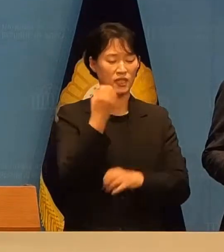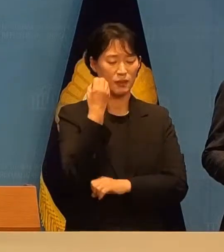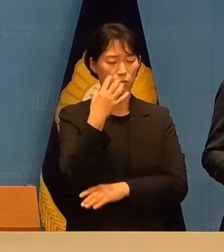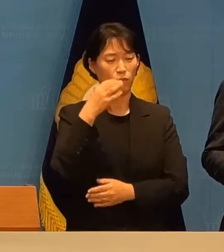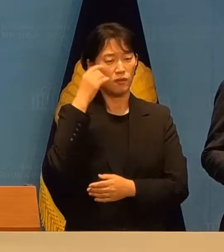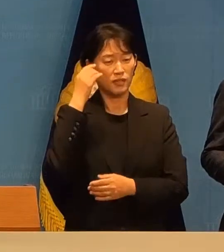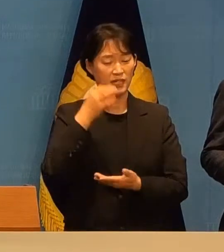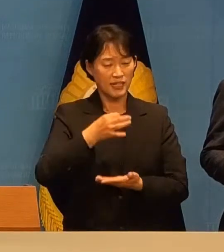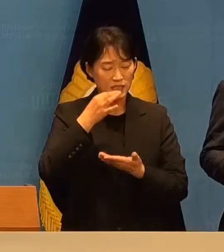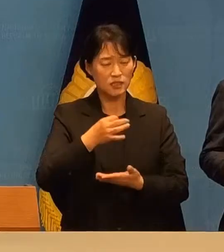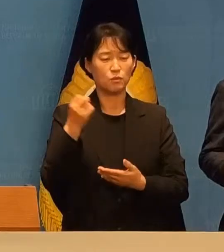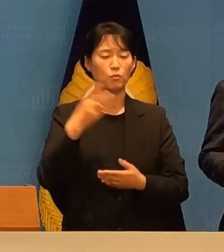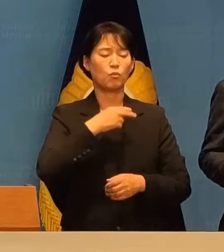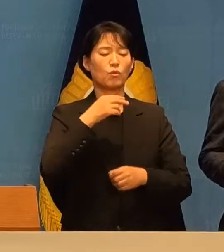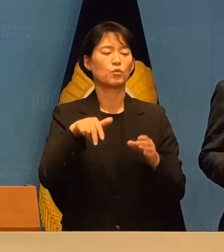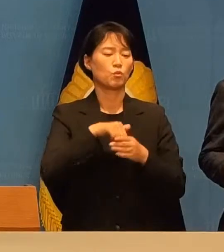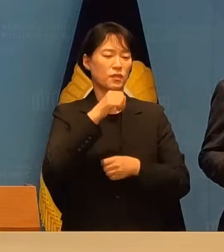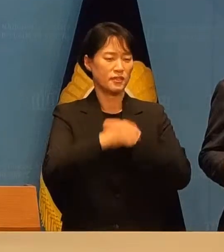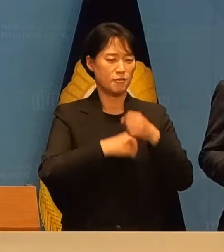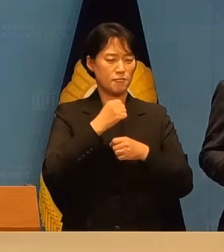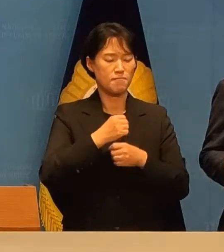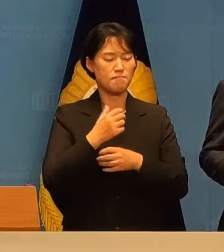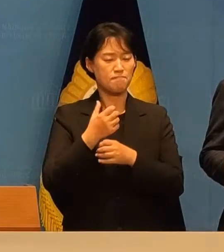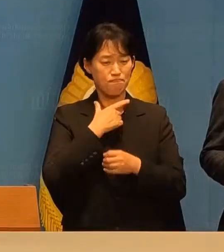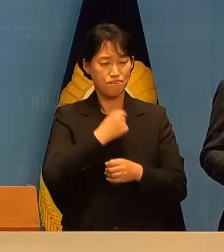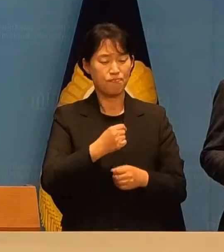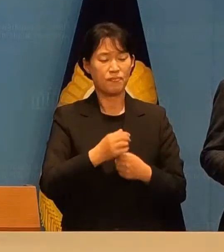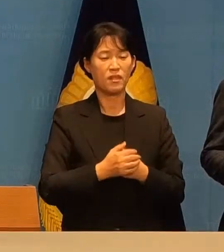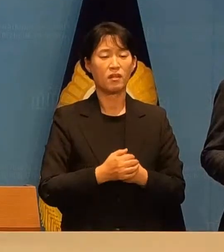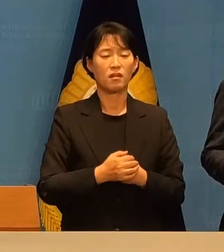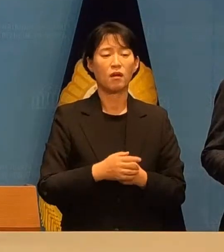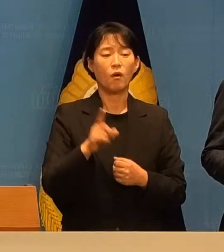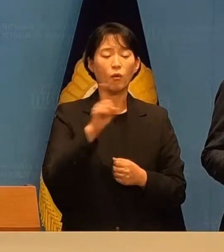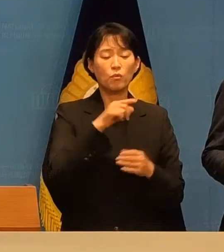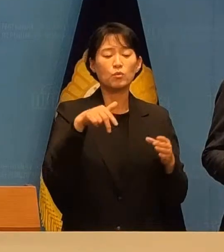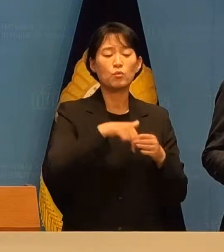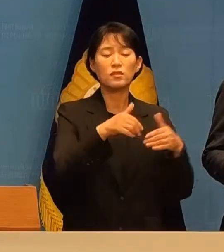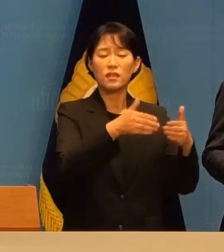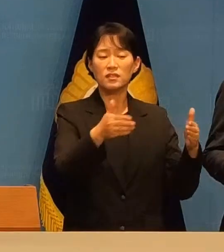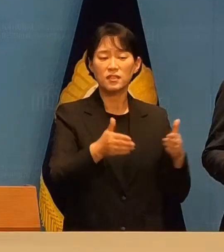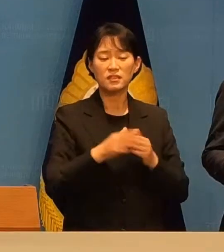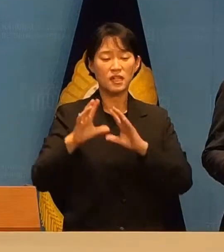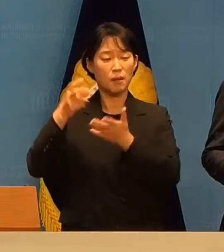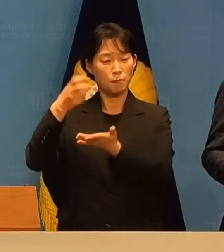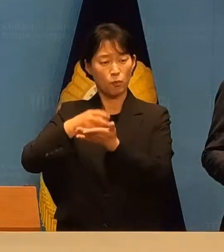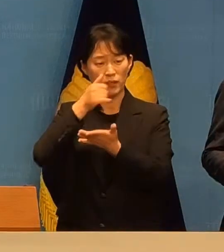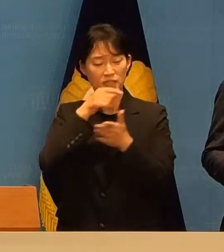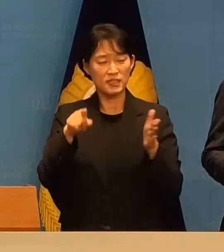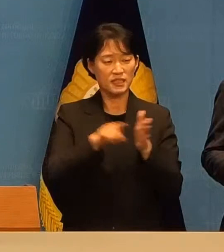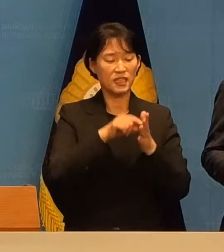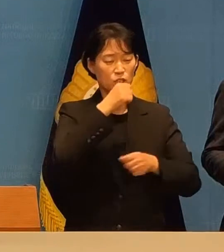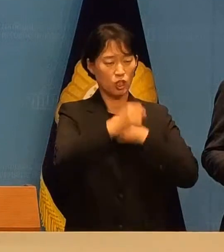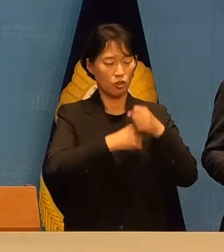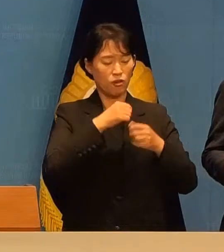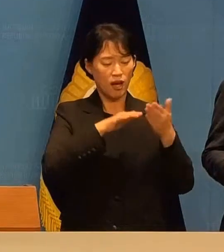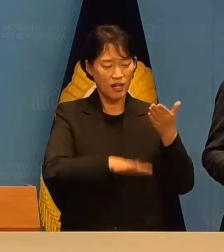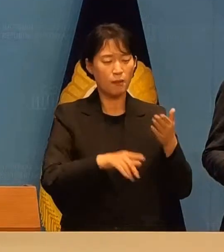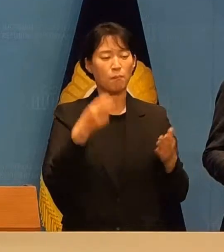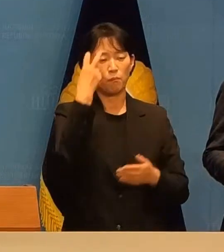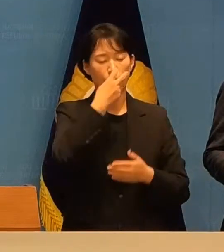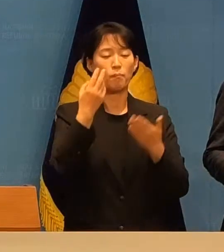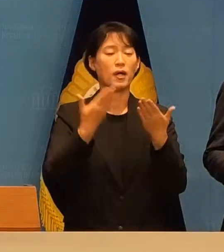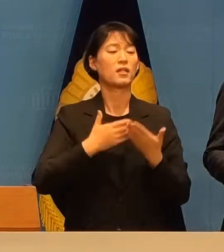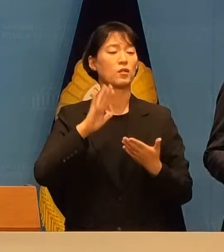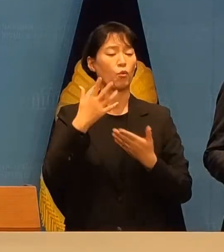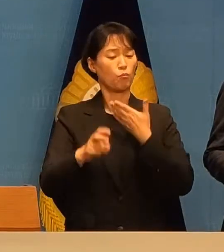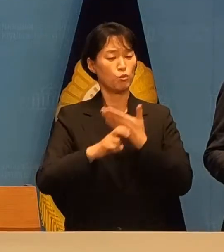가치와 종교의 자유를 수호한다. 교회는 어떤 종교단체든 헌법이 보장한 신앙의 자유 아래 보호받아야 한다고 믿으며